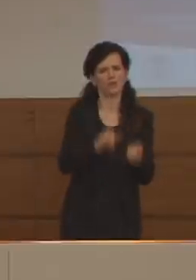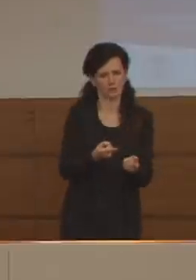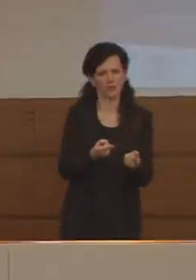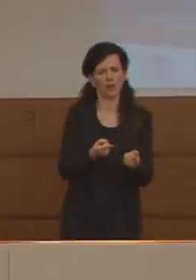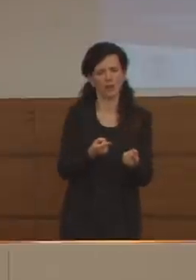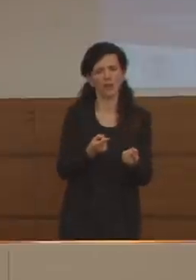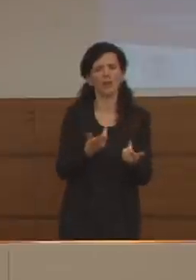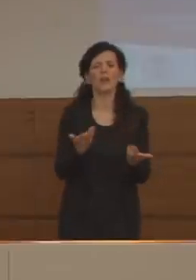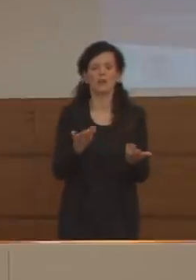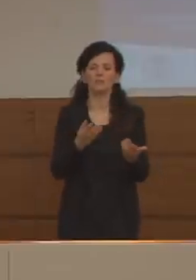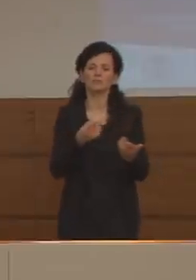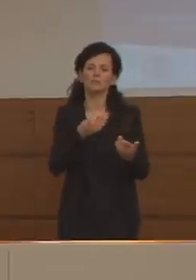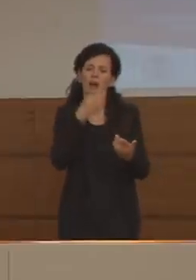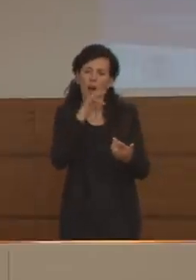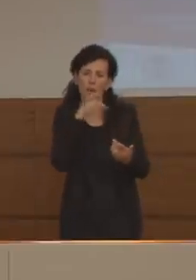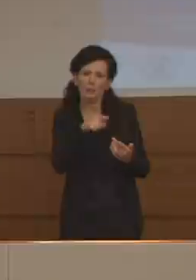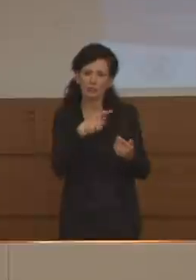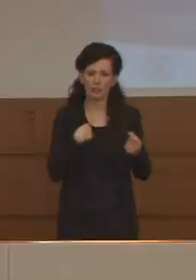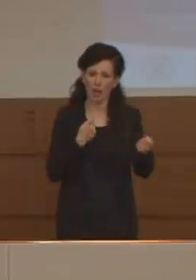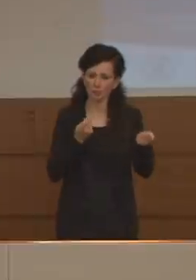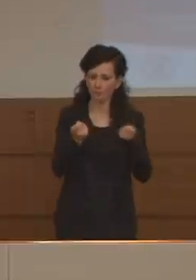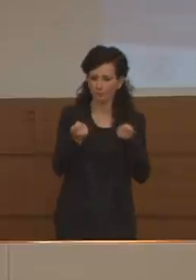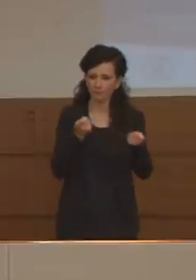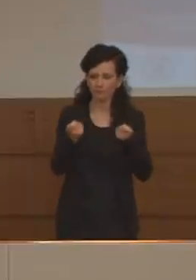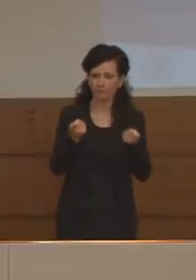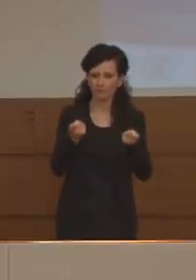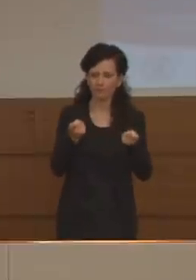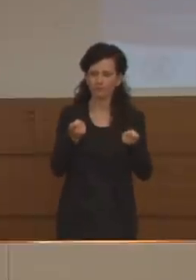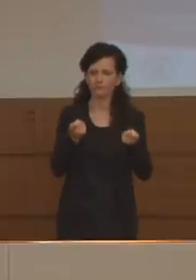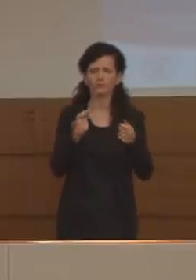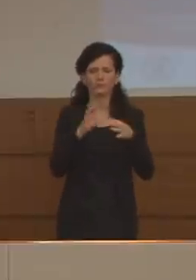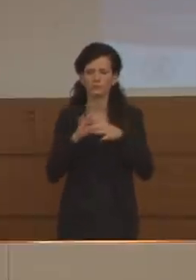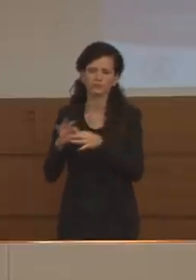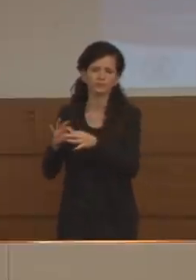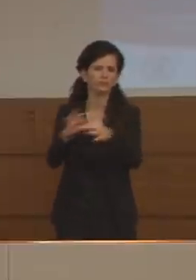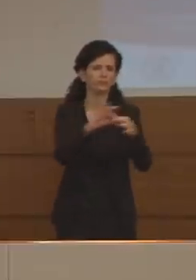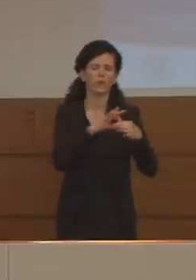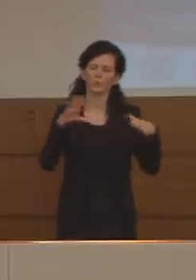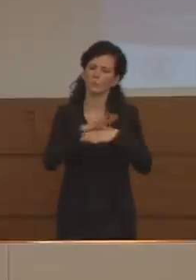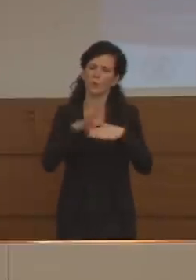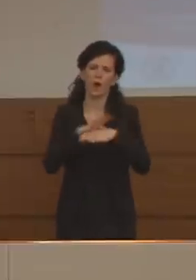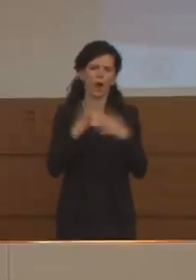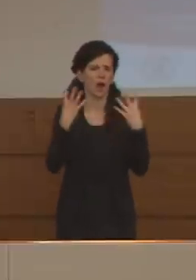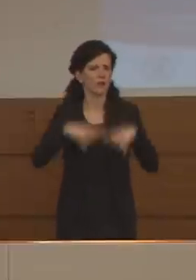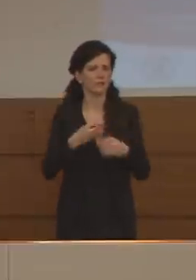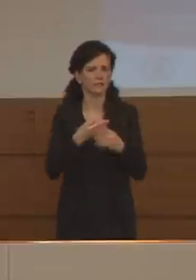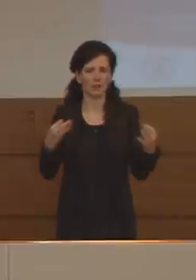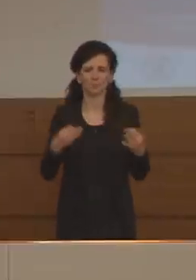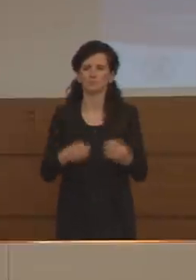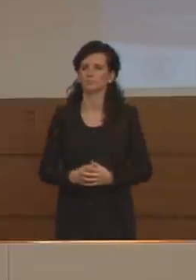capacità nella quale si realizza piena sintonia e gioco di squadra